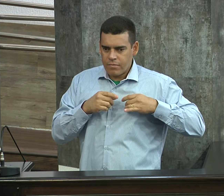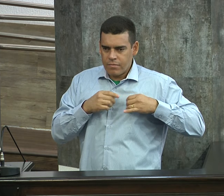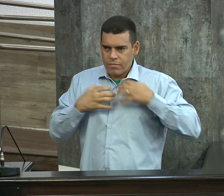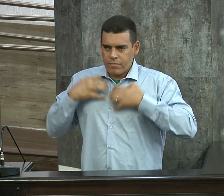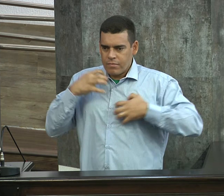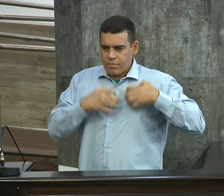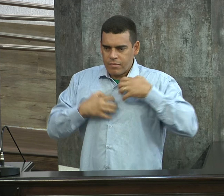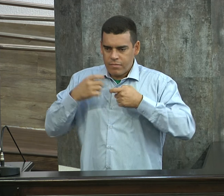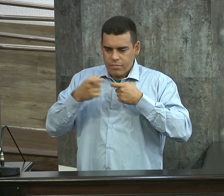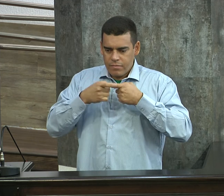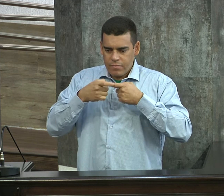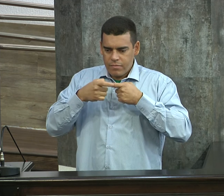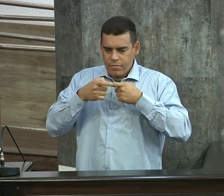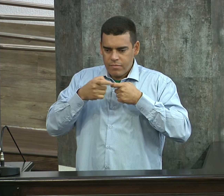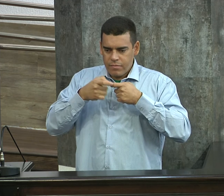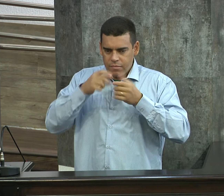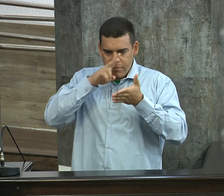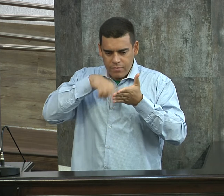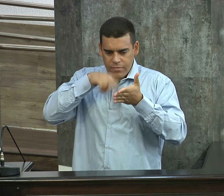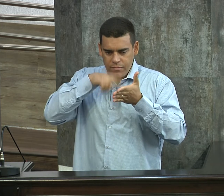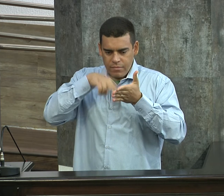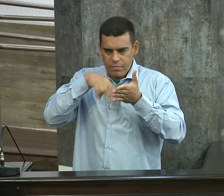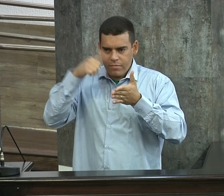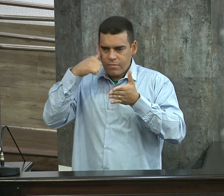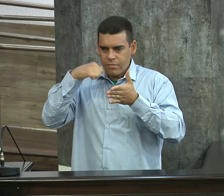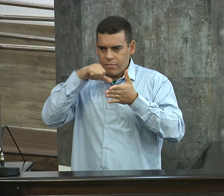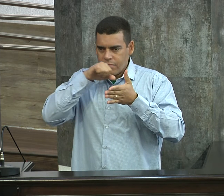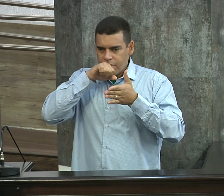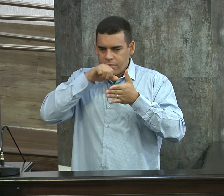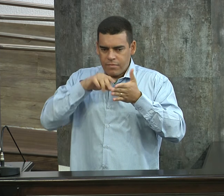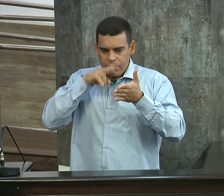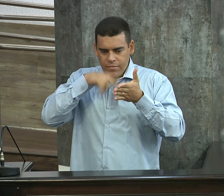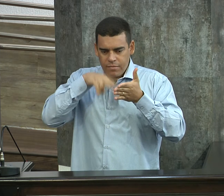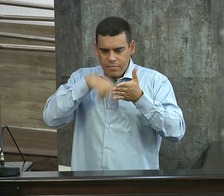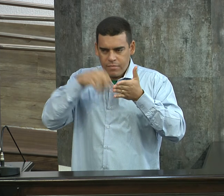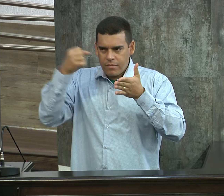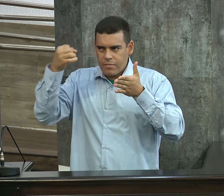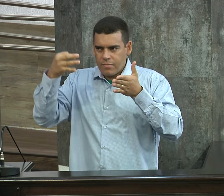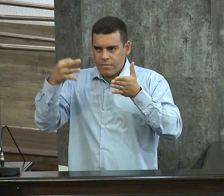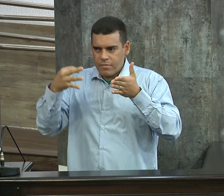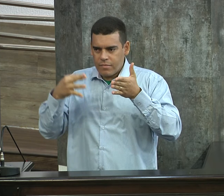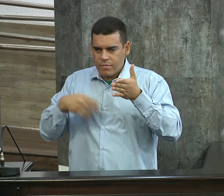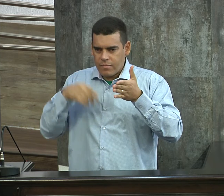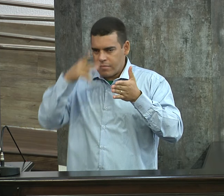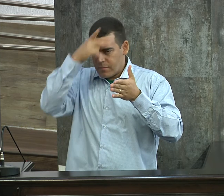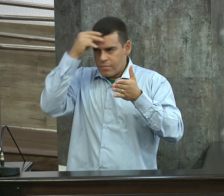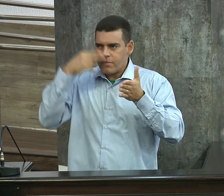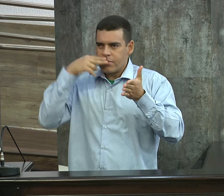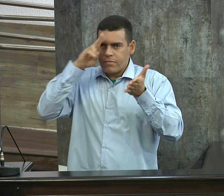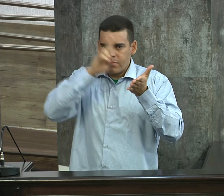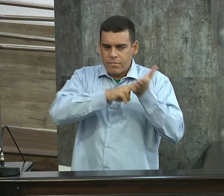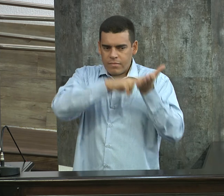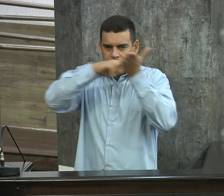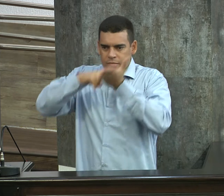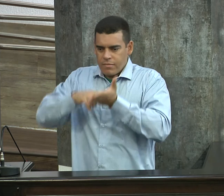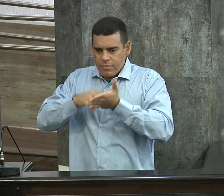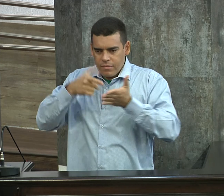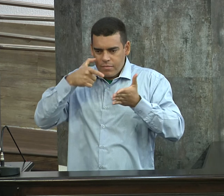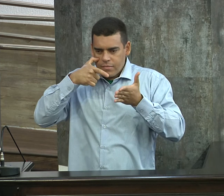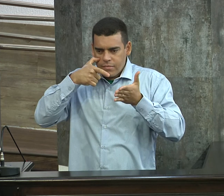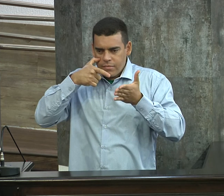E a perda da visão, ela também chegou muito cedo para mim, né? De criança eu comecei a ter